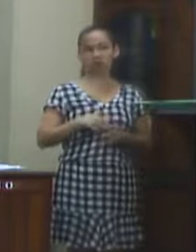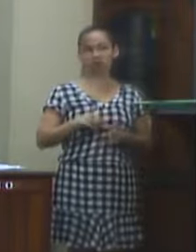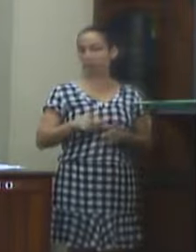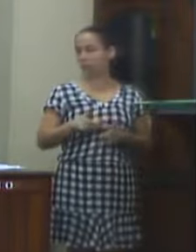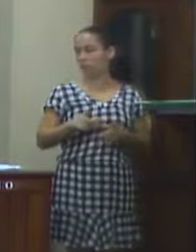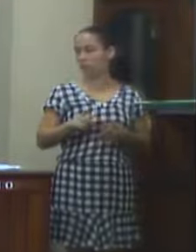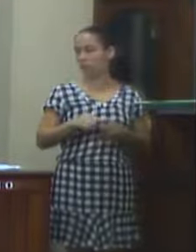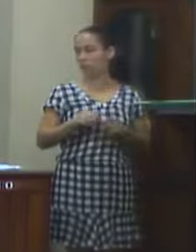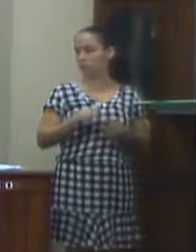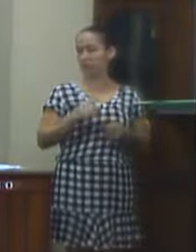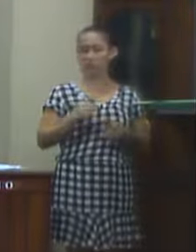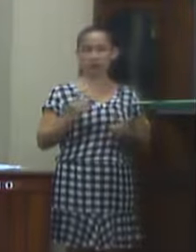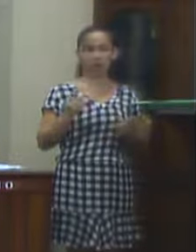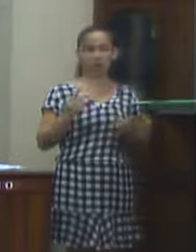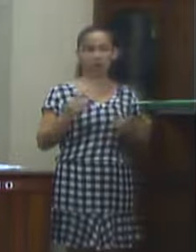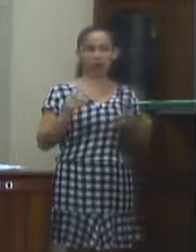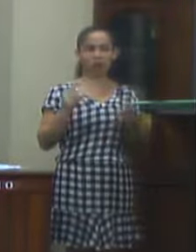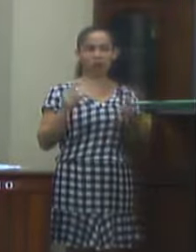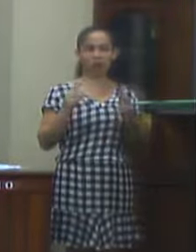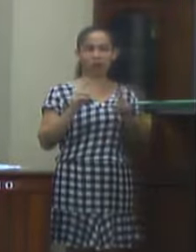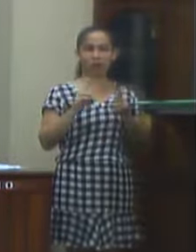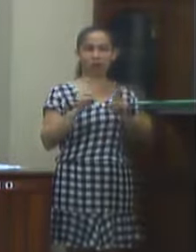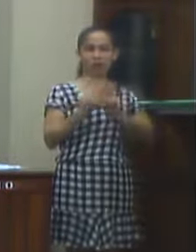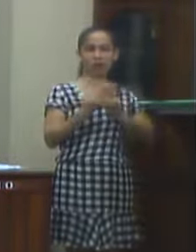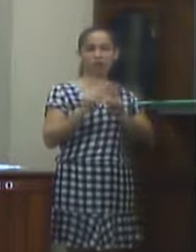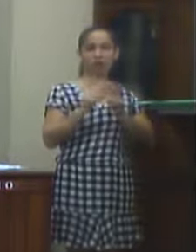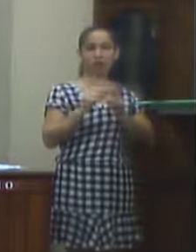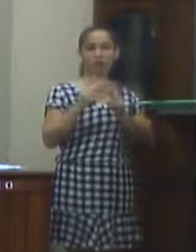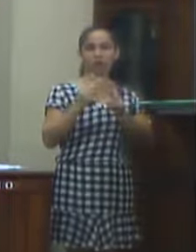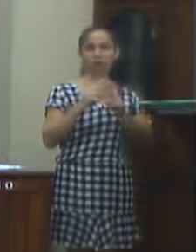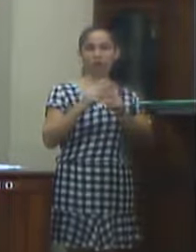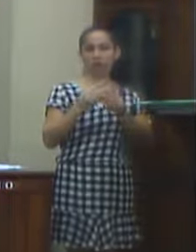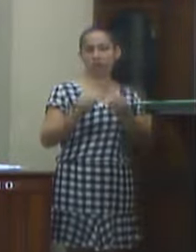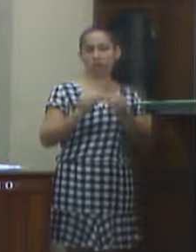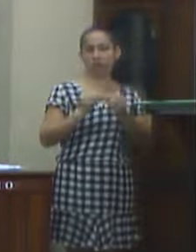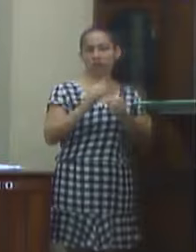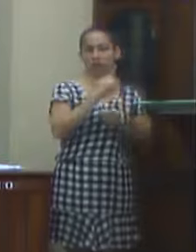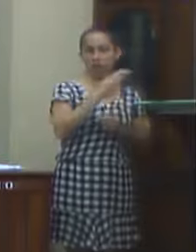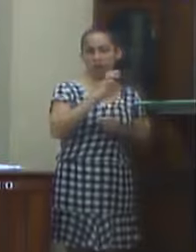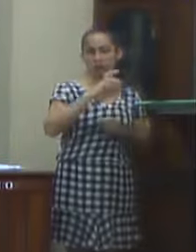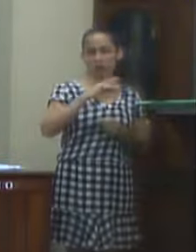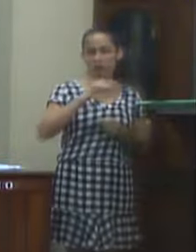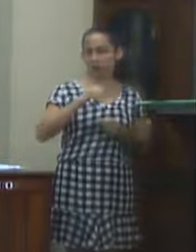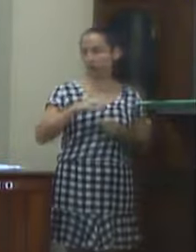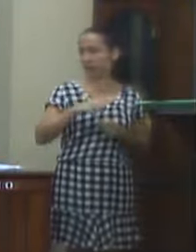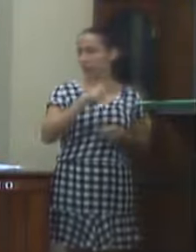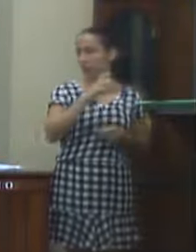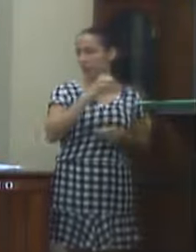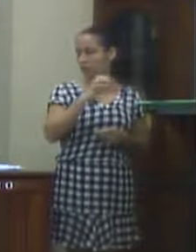da Segunda Guerra Mundial e na concepção leve aeromóvel.